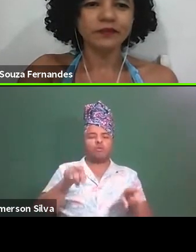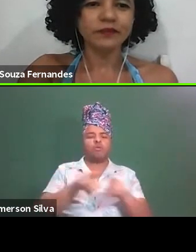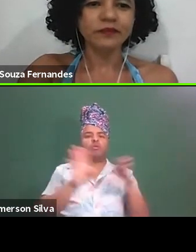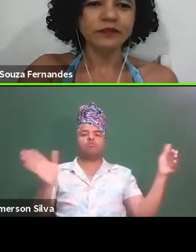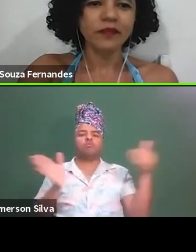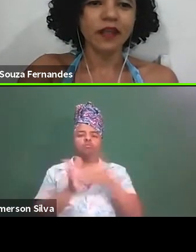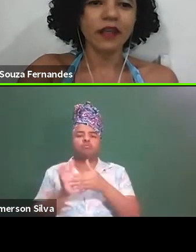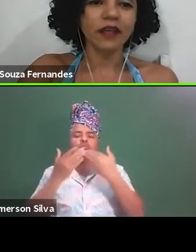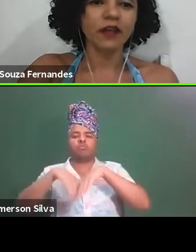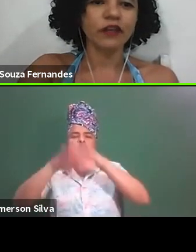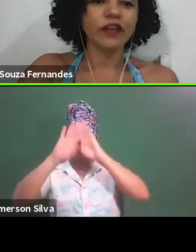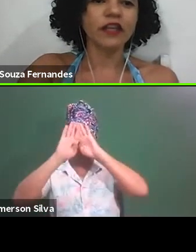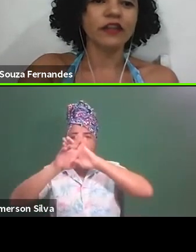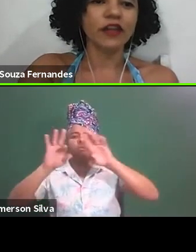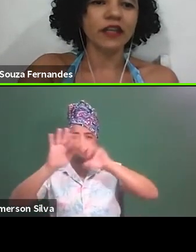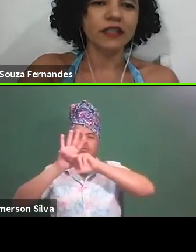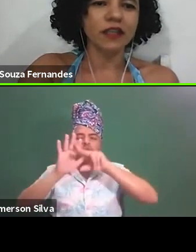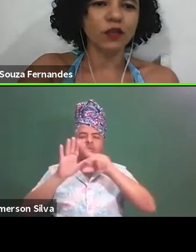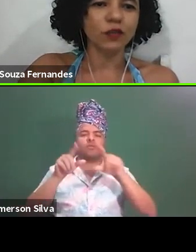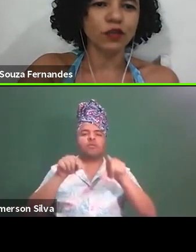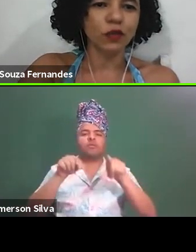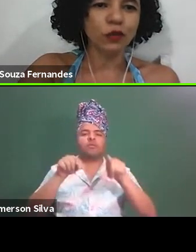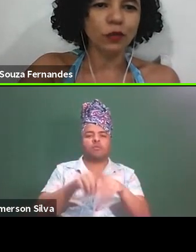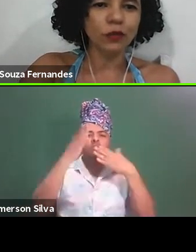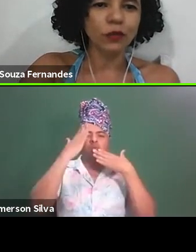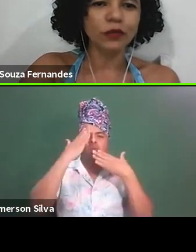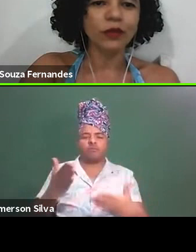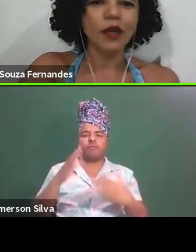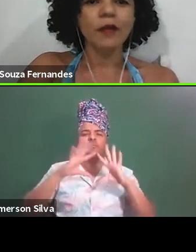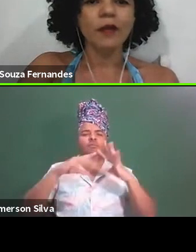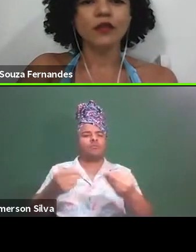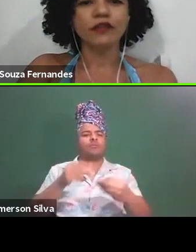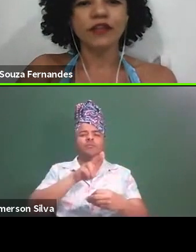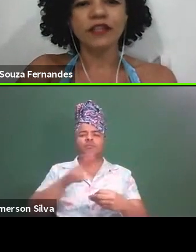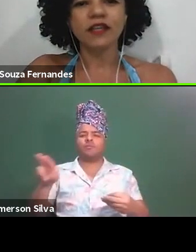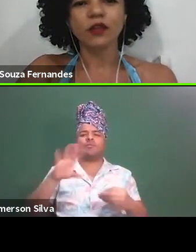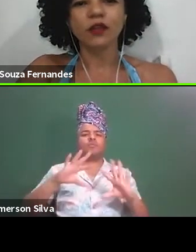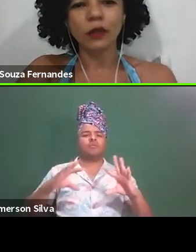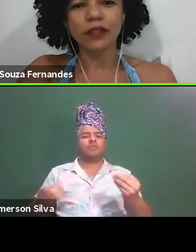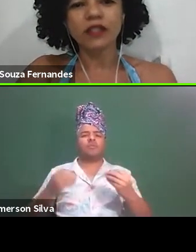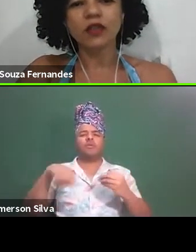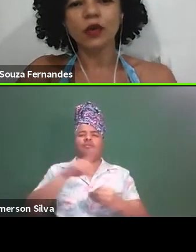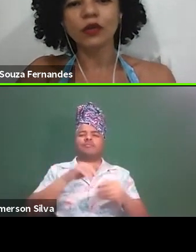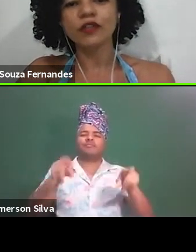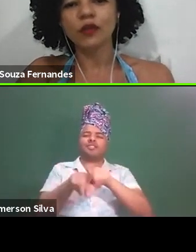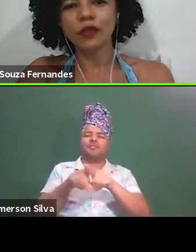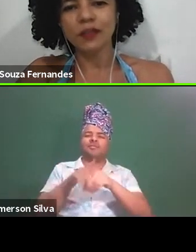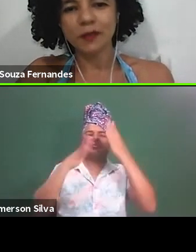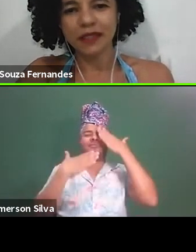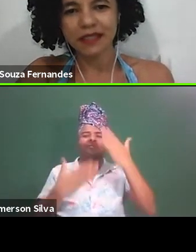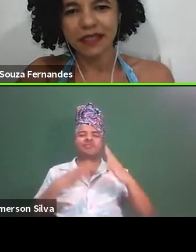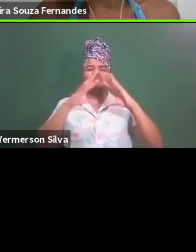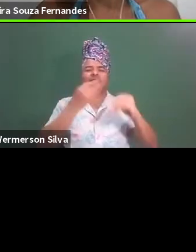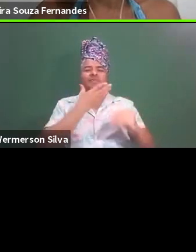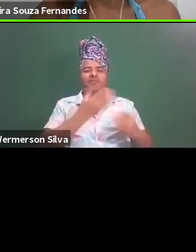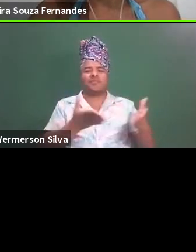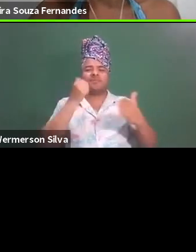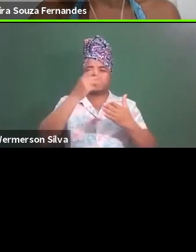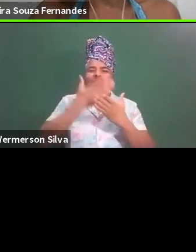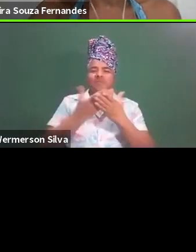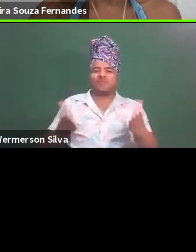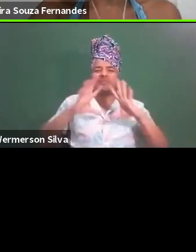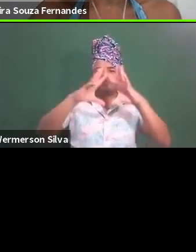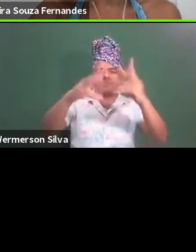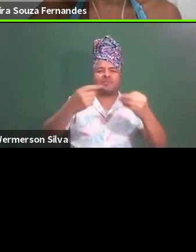Oriki. Gostaria de agradecer em nome de todo mundo, mais uma vez a todas, todos e todas presentes